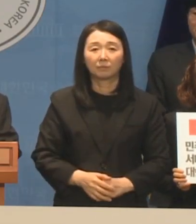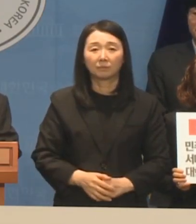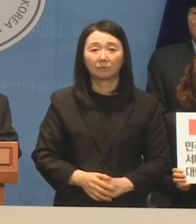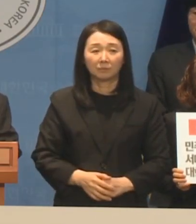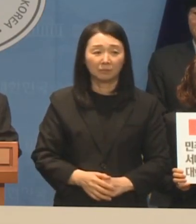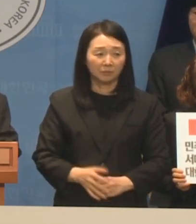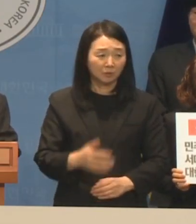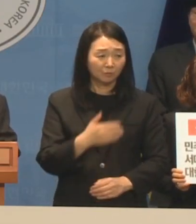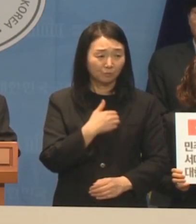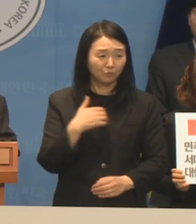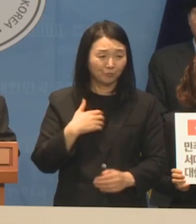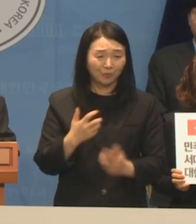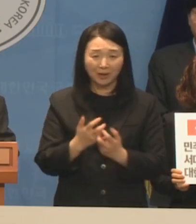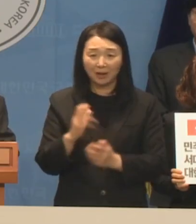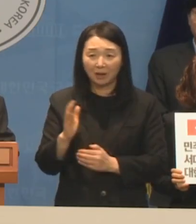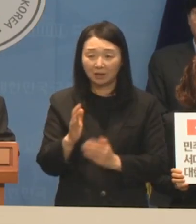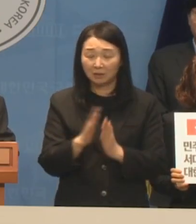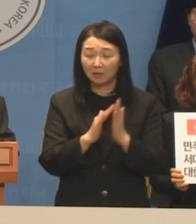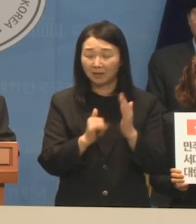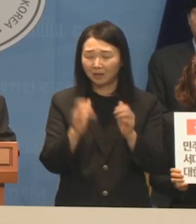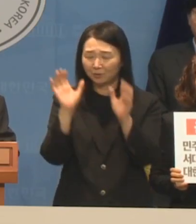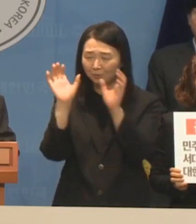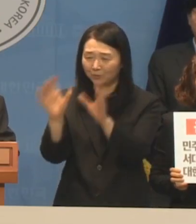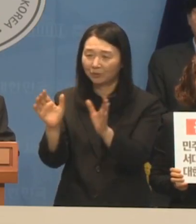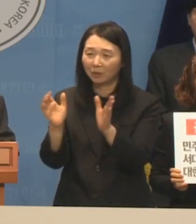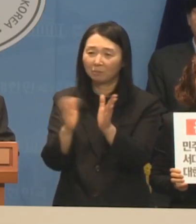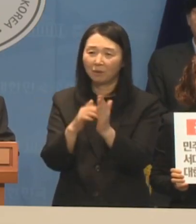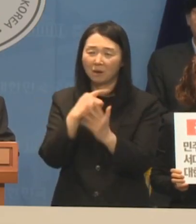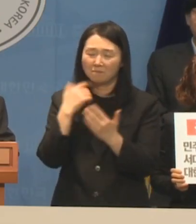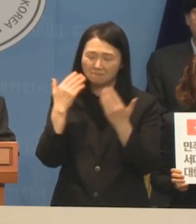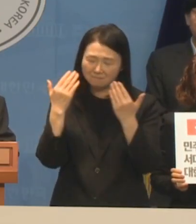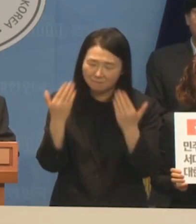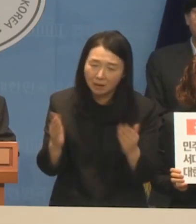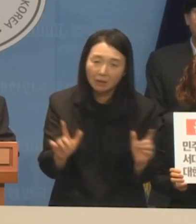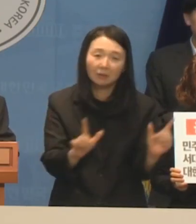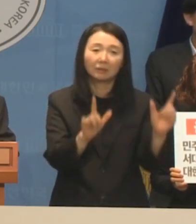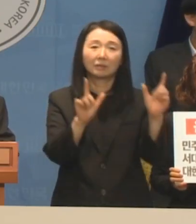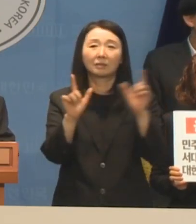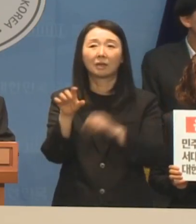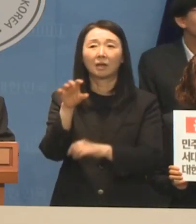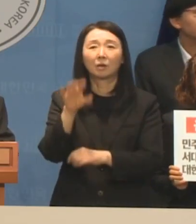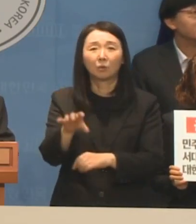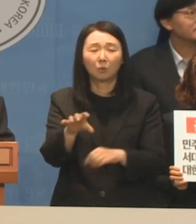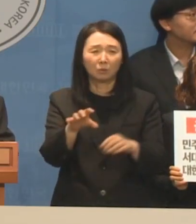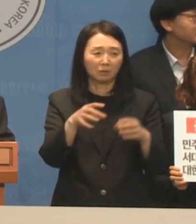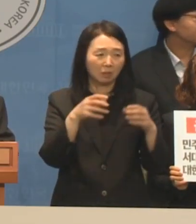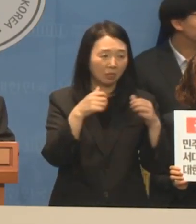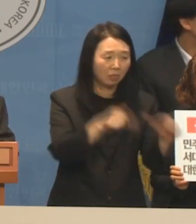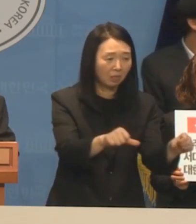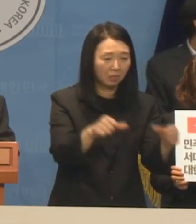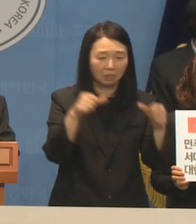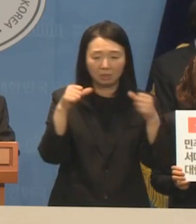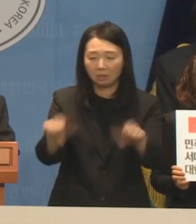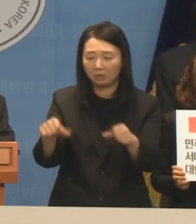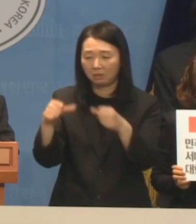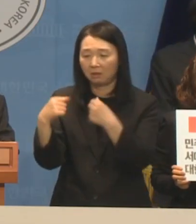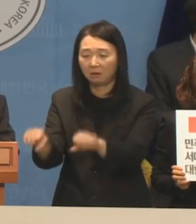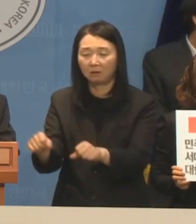풍족하진 않지만 내 가족을 의탁하며 몸바치며 살던 그런 터전이 산산조각이 났습니다.